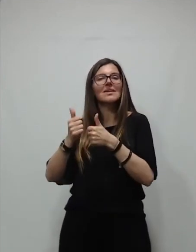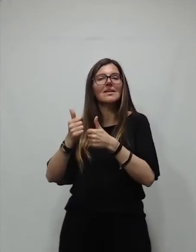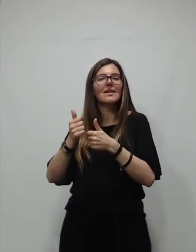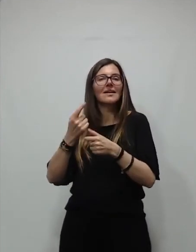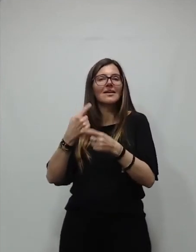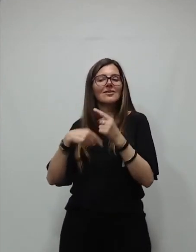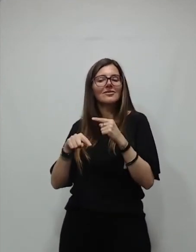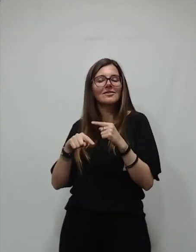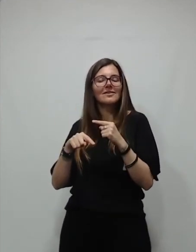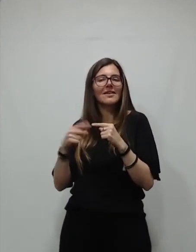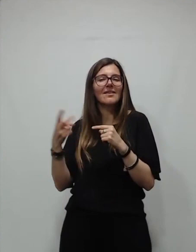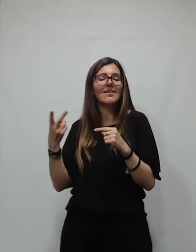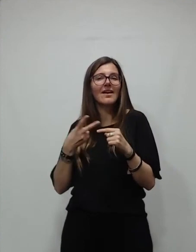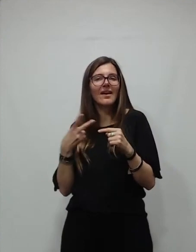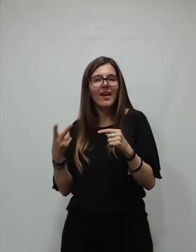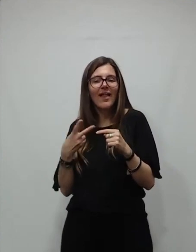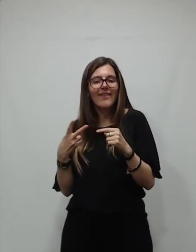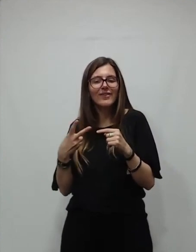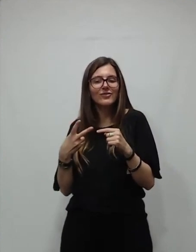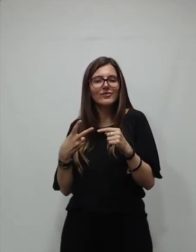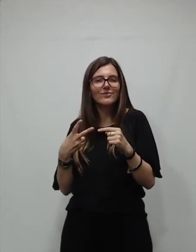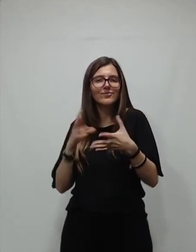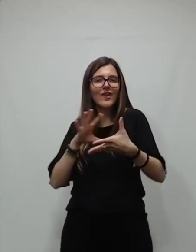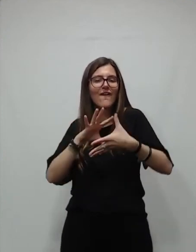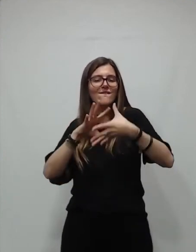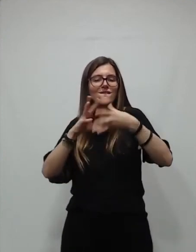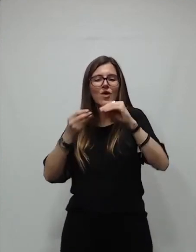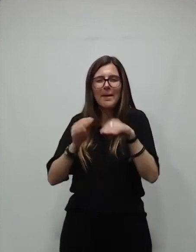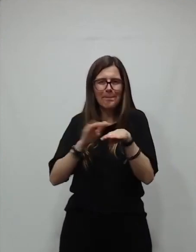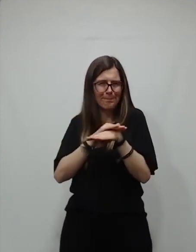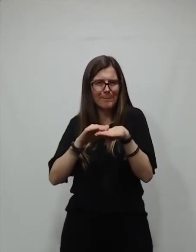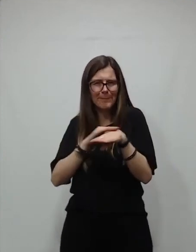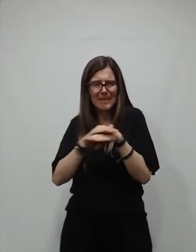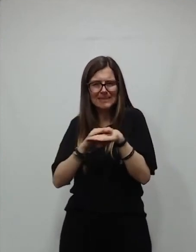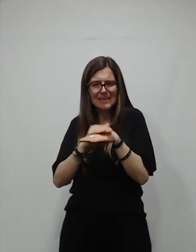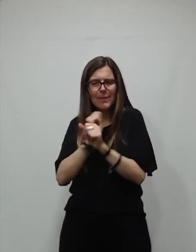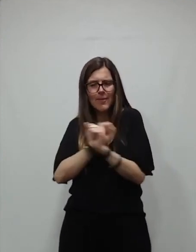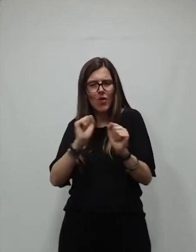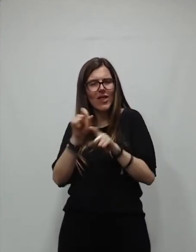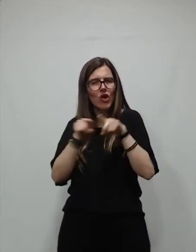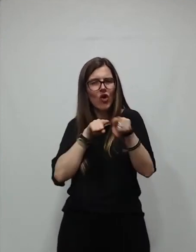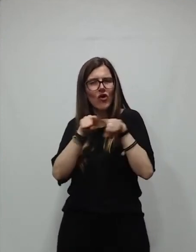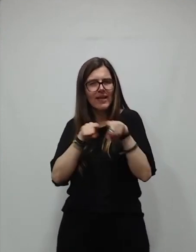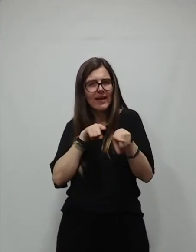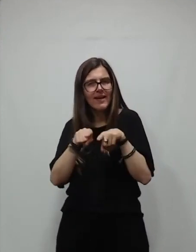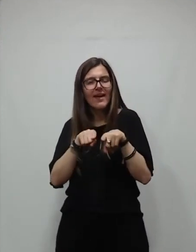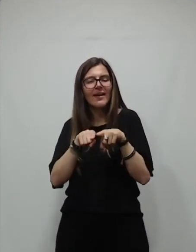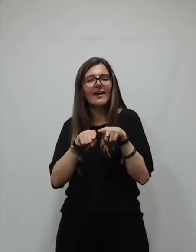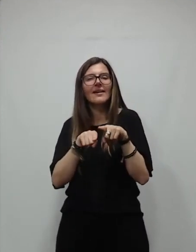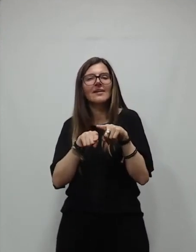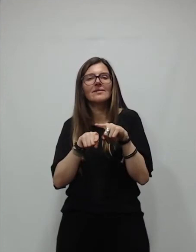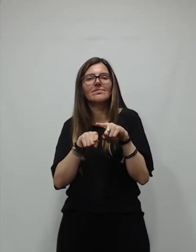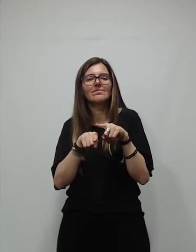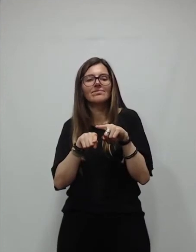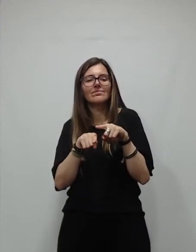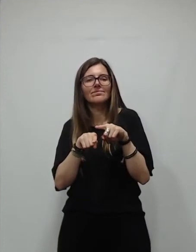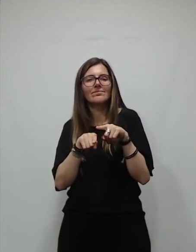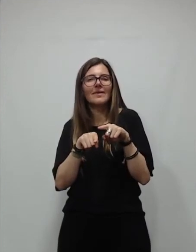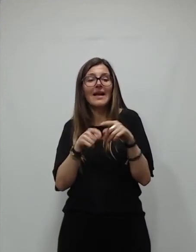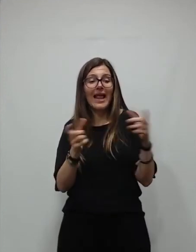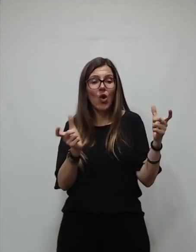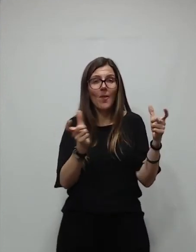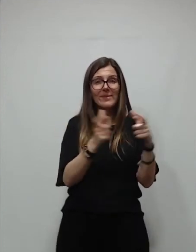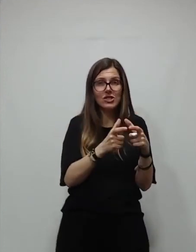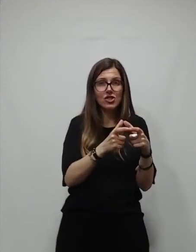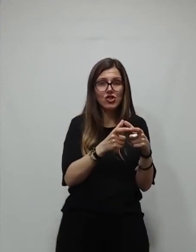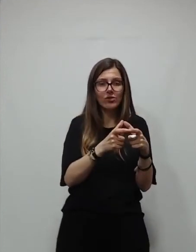cuál es la forma de mínima que se le da, pero de eficiencia, que coordine entre lo que es la comisión